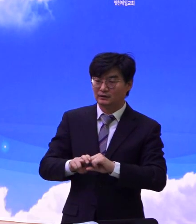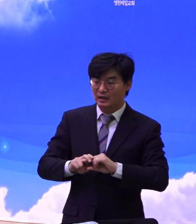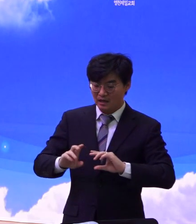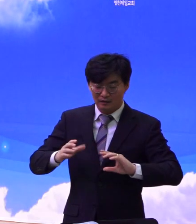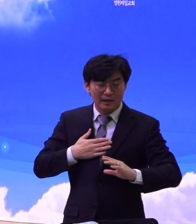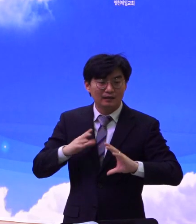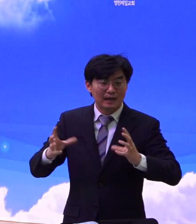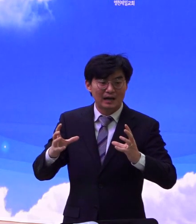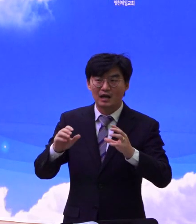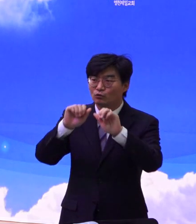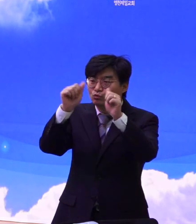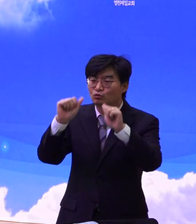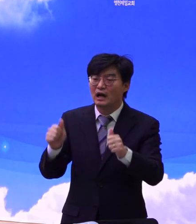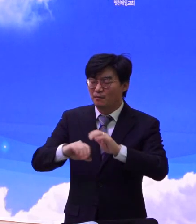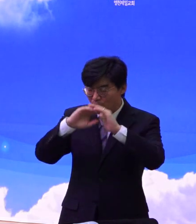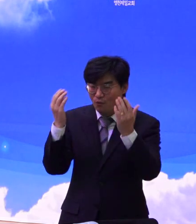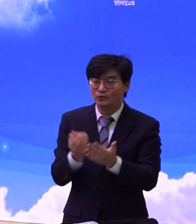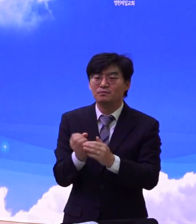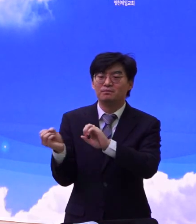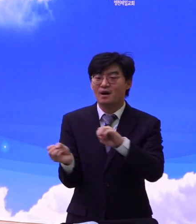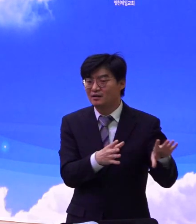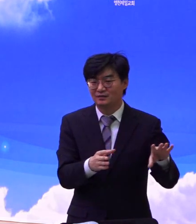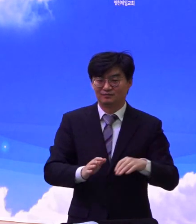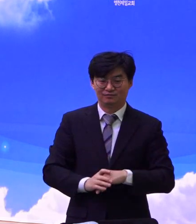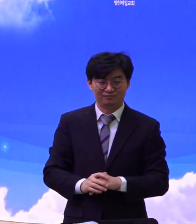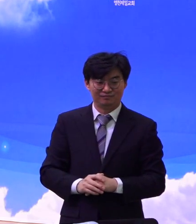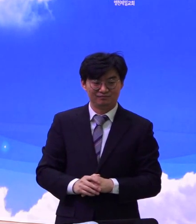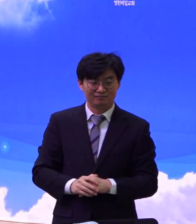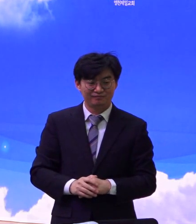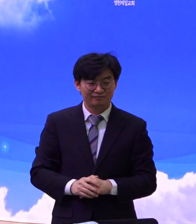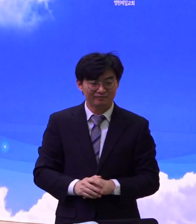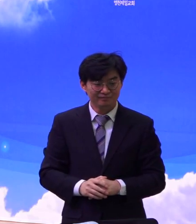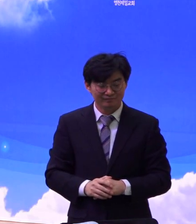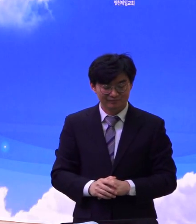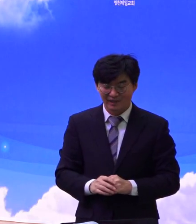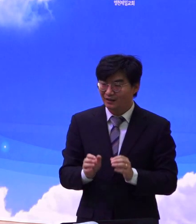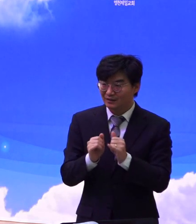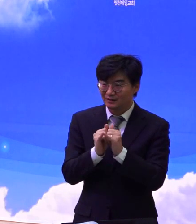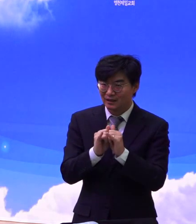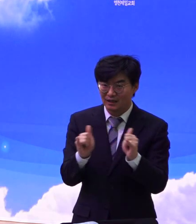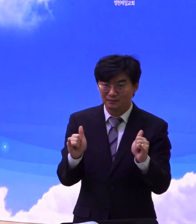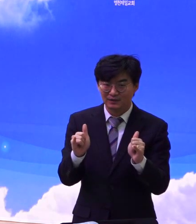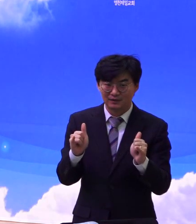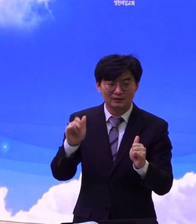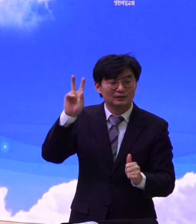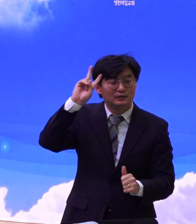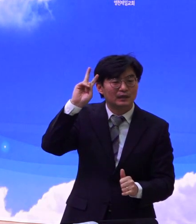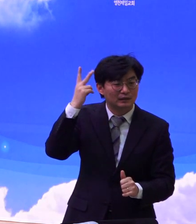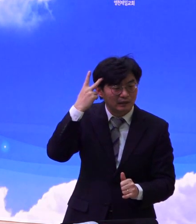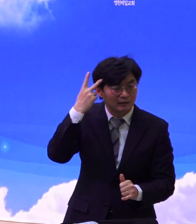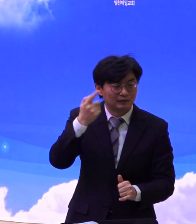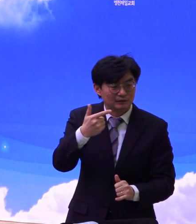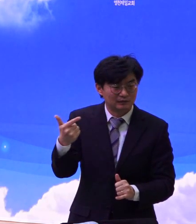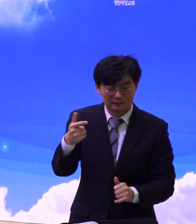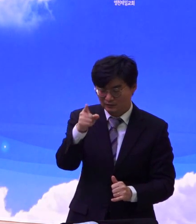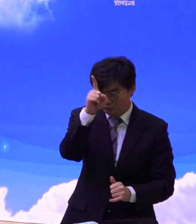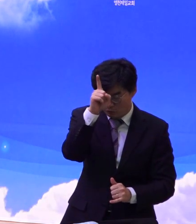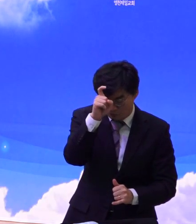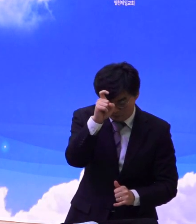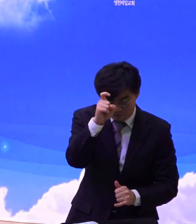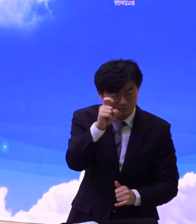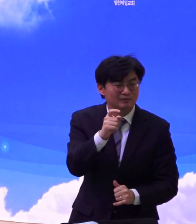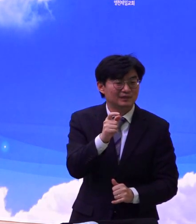무서운 것인데, 사람들이 가지고 있는 고정관념, 양보하지 않는 그런 생각들, 고집이나 아집이라고